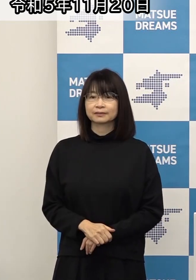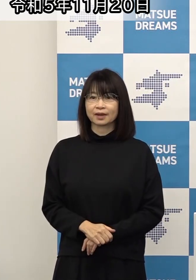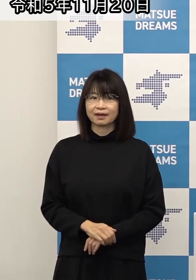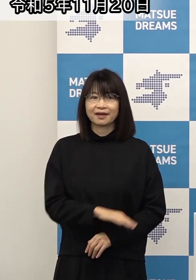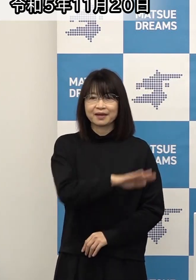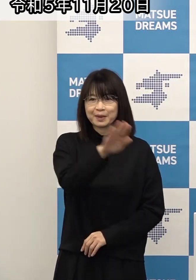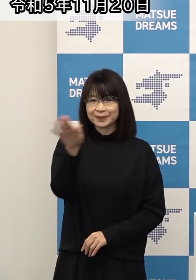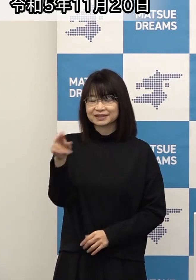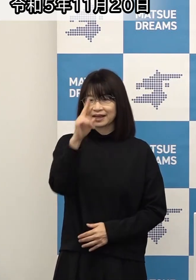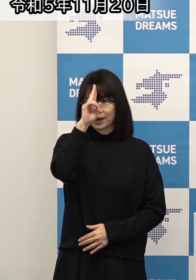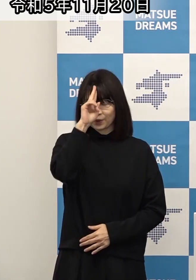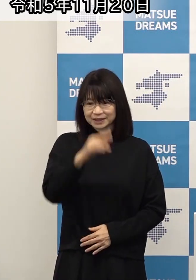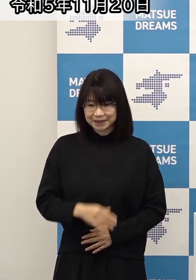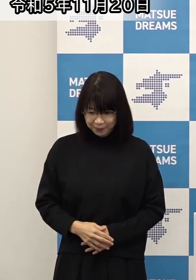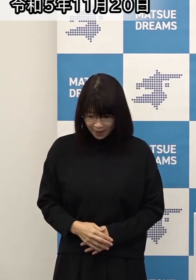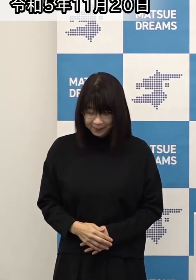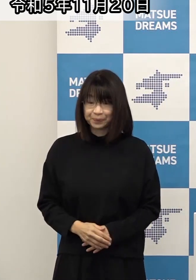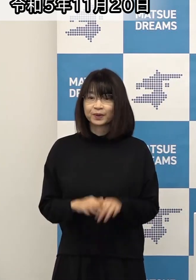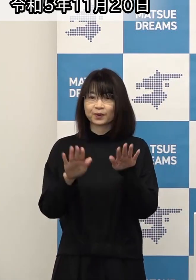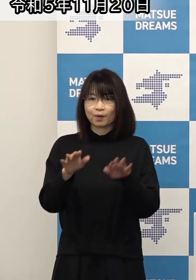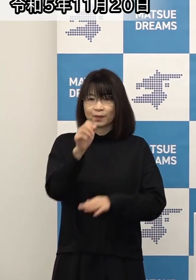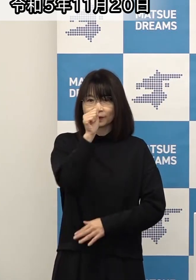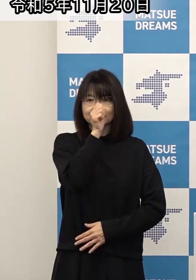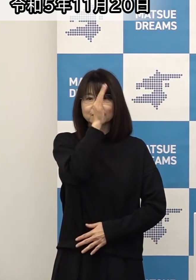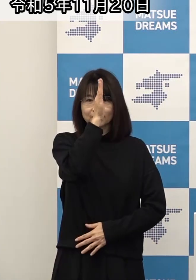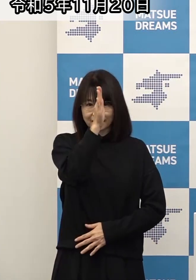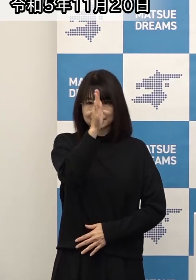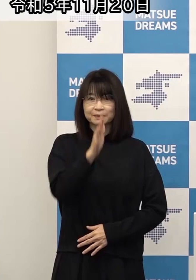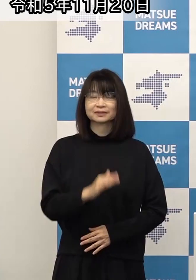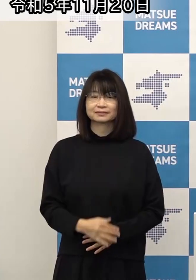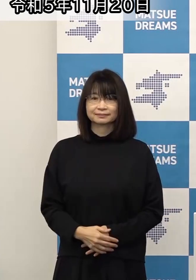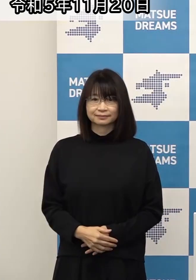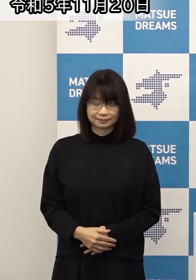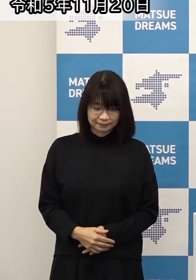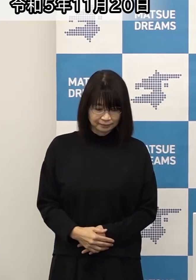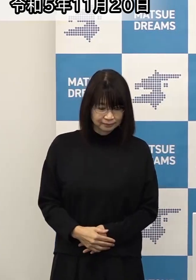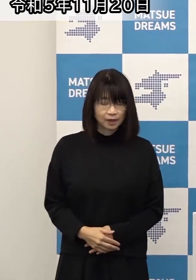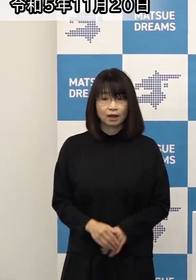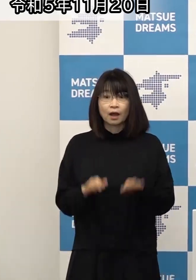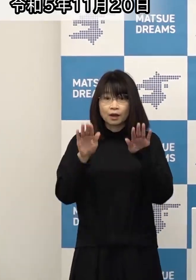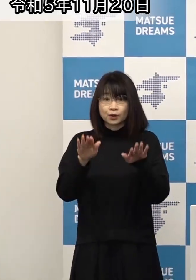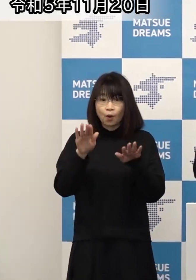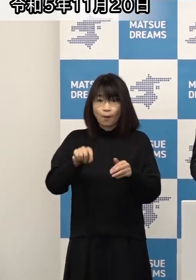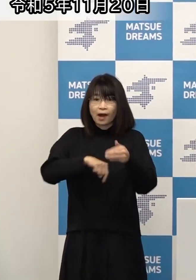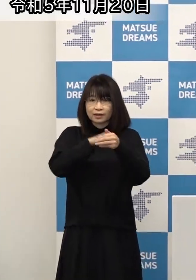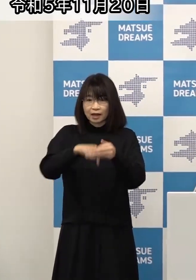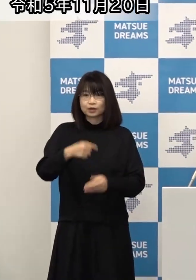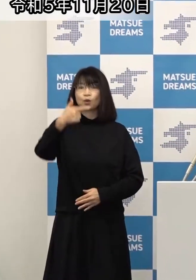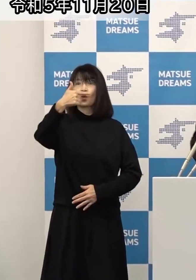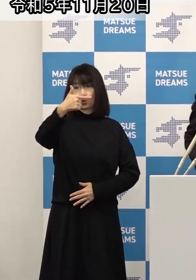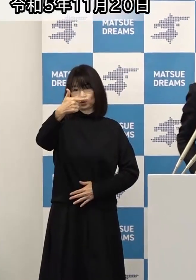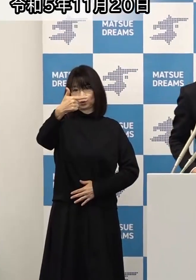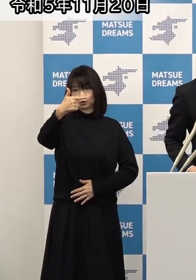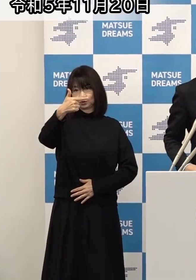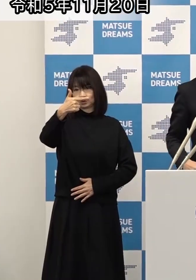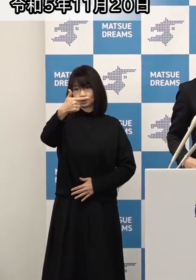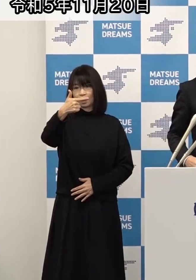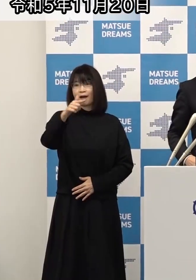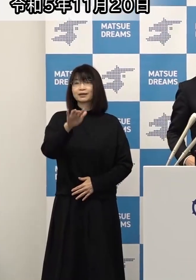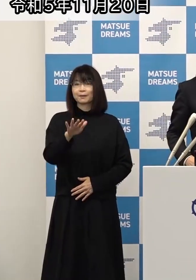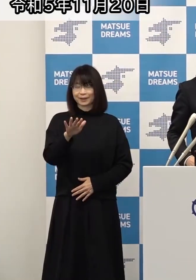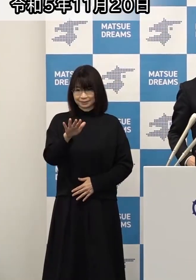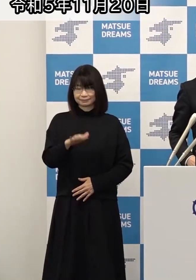皆さんこんにちは。今日も記者会見よろしくお願いいたします。今日は6項目、報